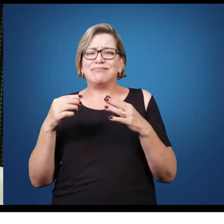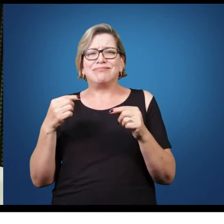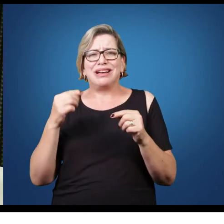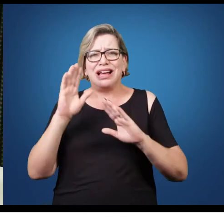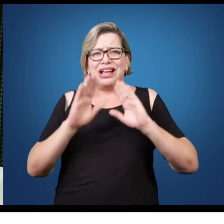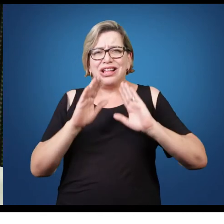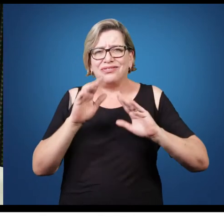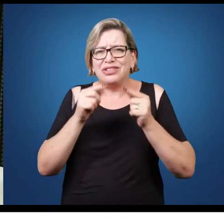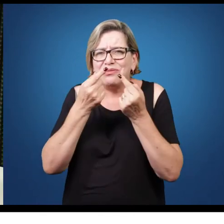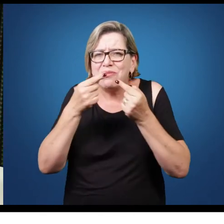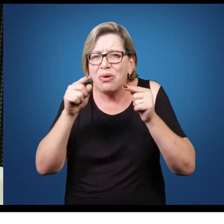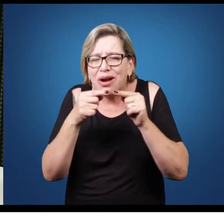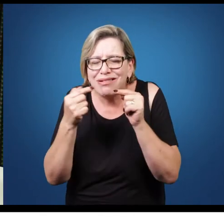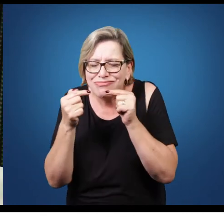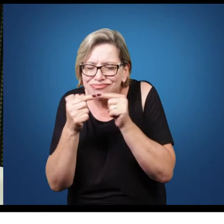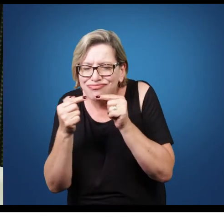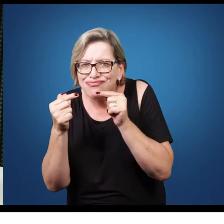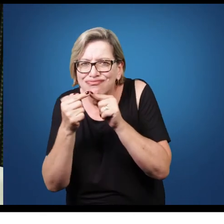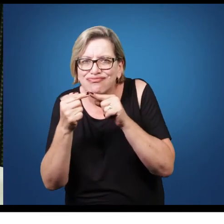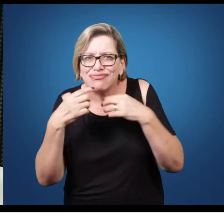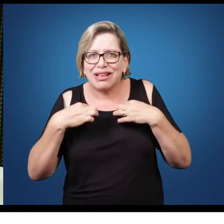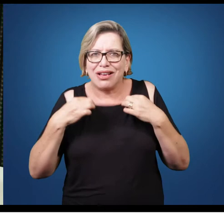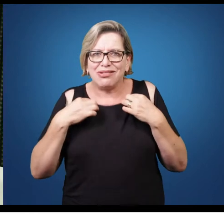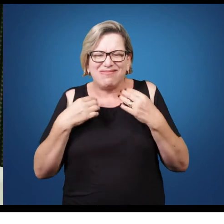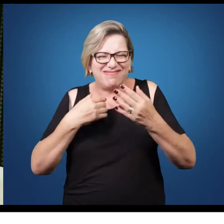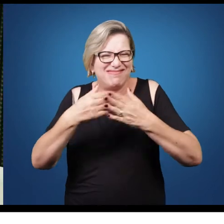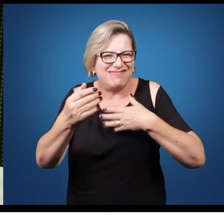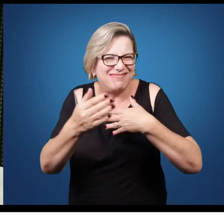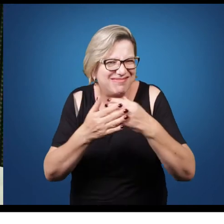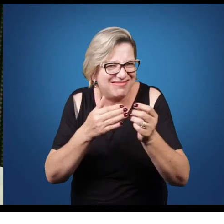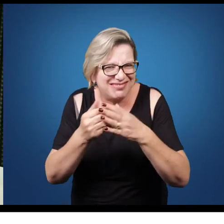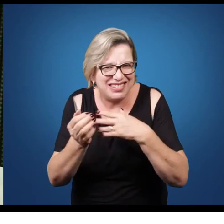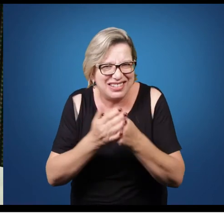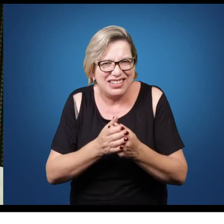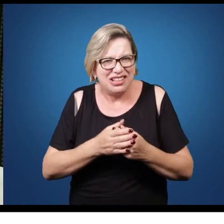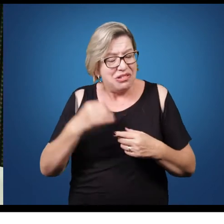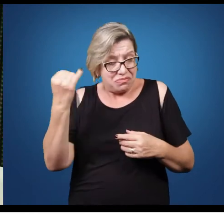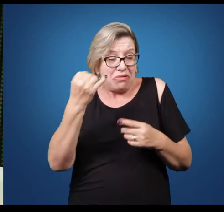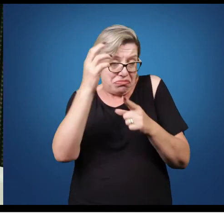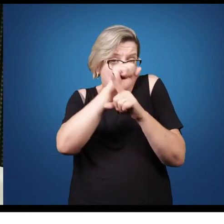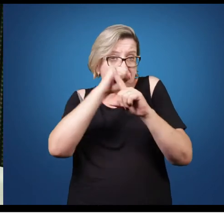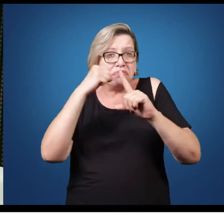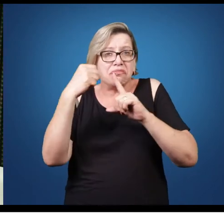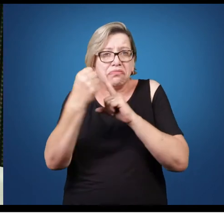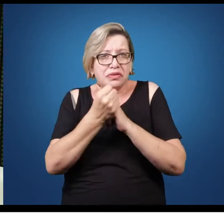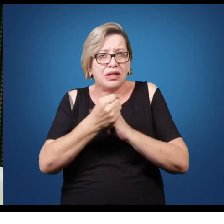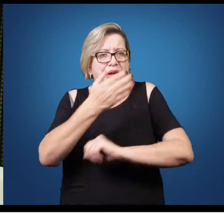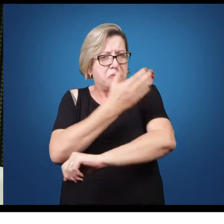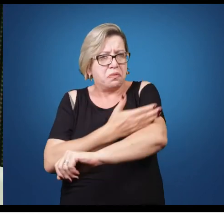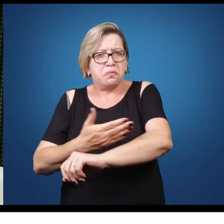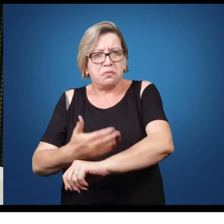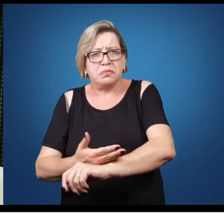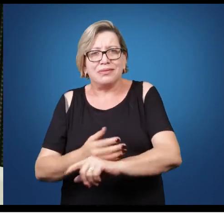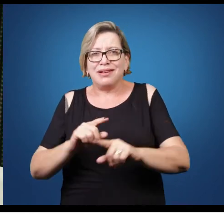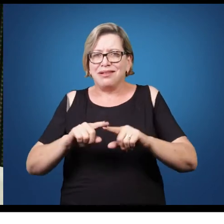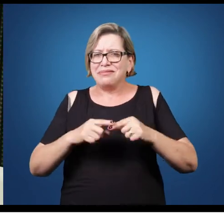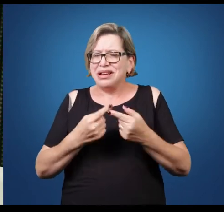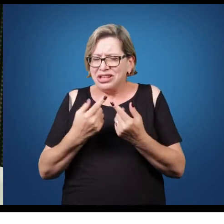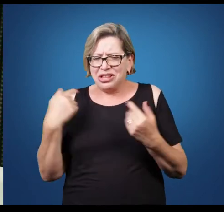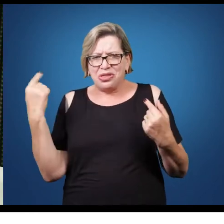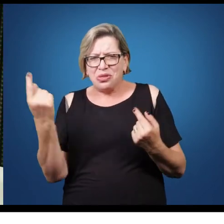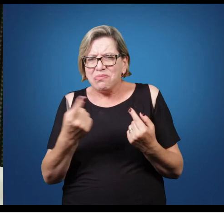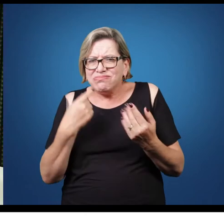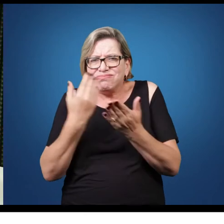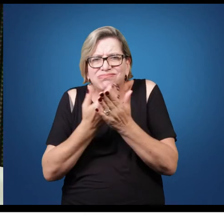de um jeito de se comportar um pouco interessa para nós claro que interessam por dib social que interessa o ponto de vista o comportamento mas pra nós estamos